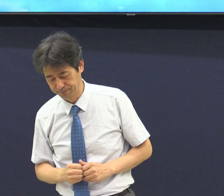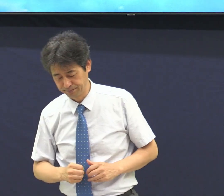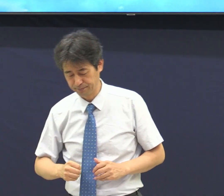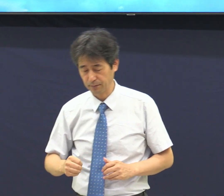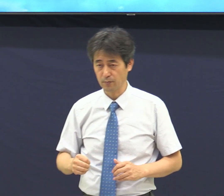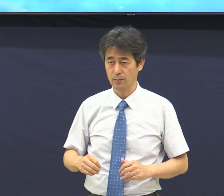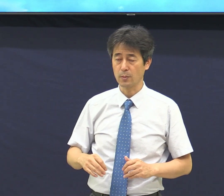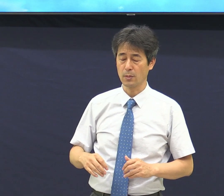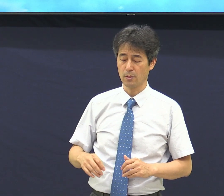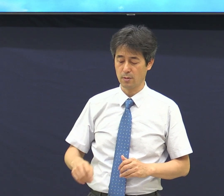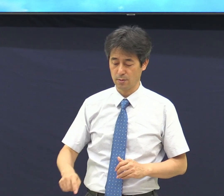필요가 없습니다.